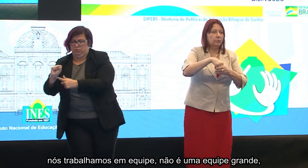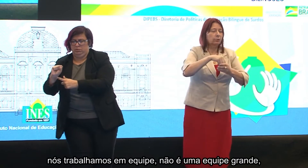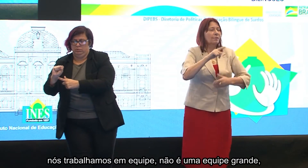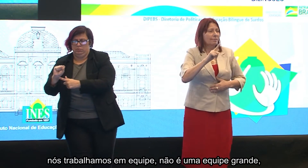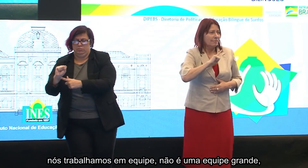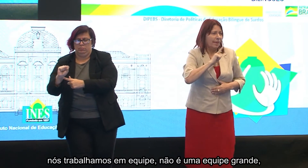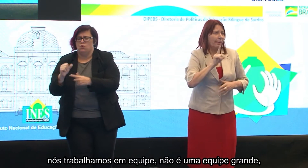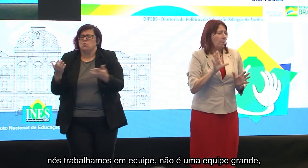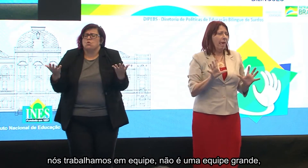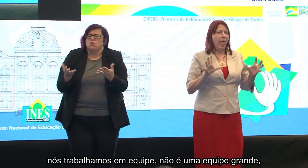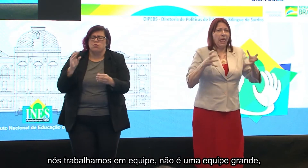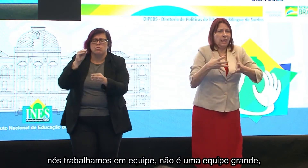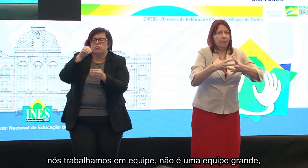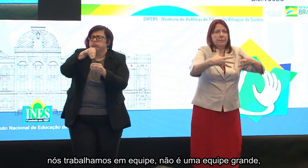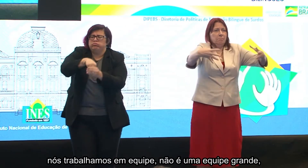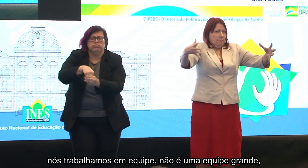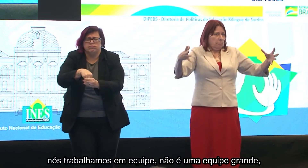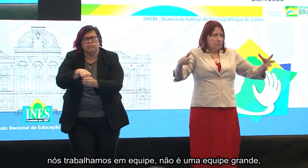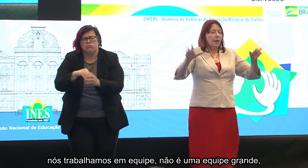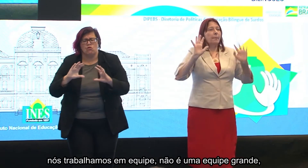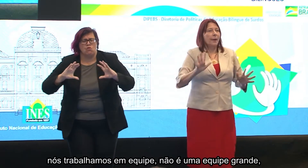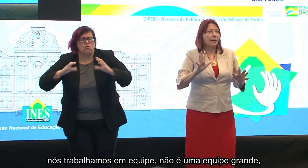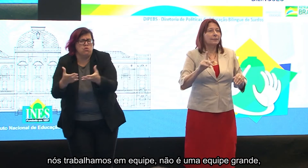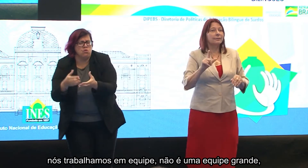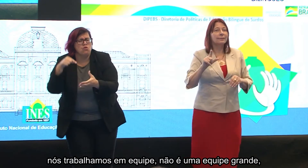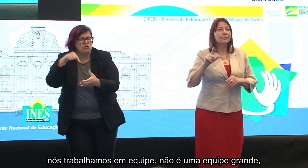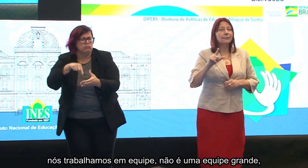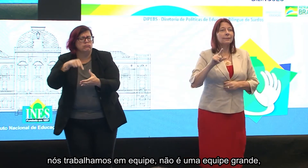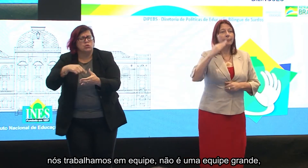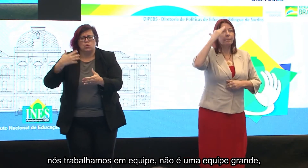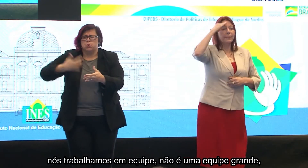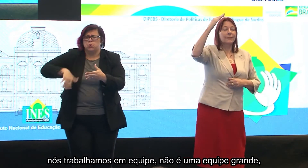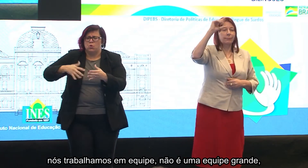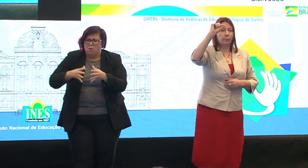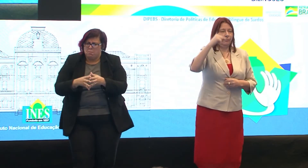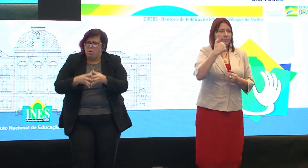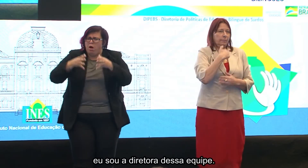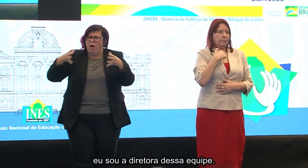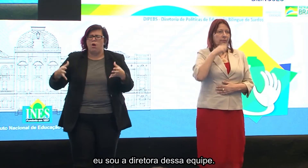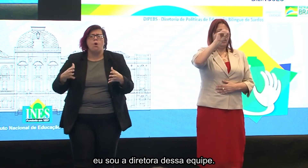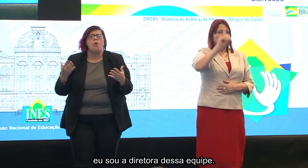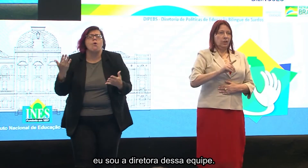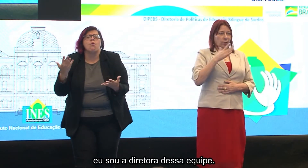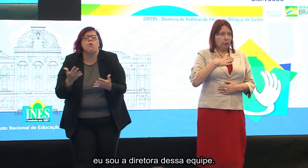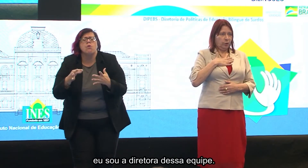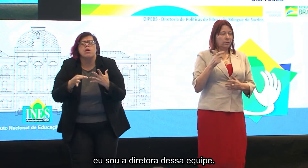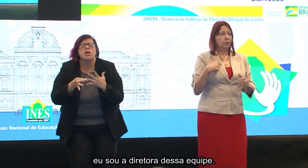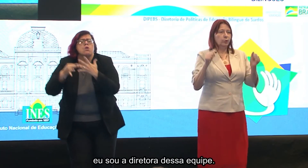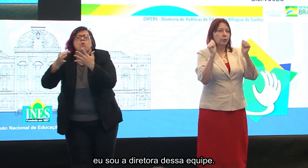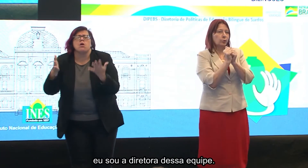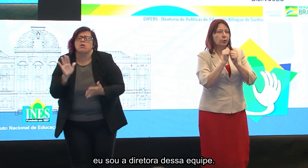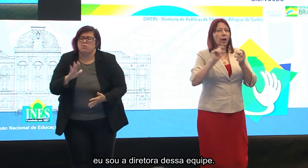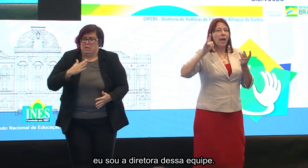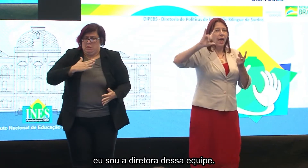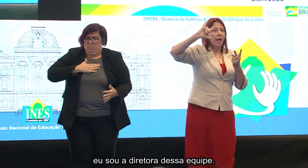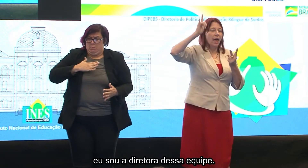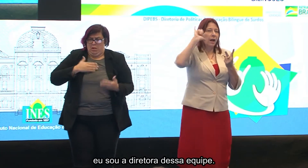nós trabalhamos em equipe. Não é uma equipe grande, mas eu sou a diretora